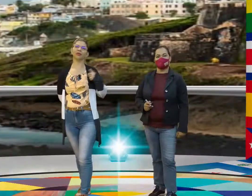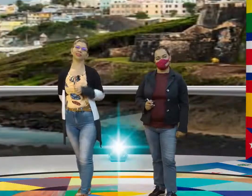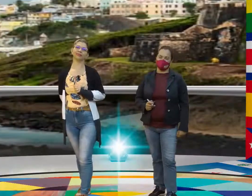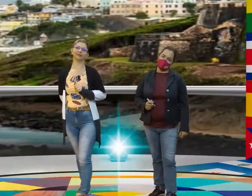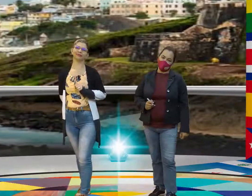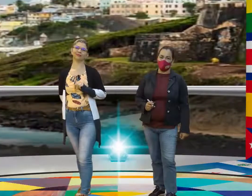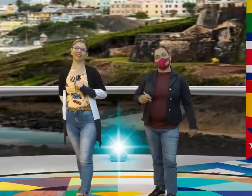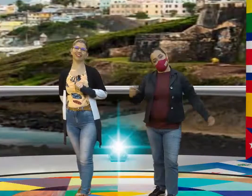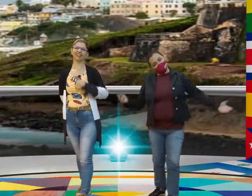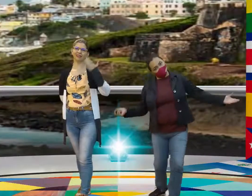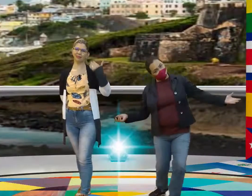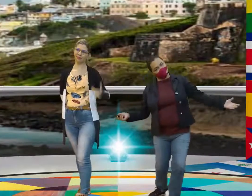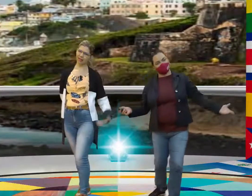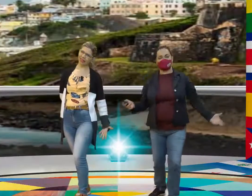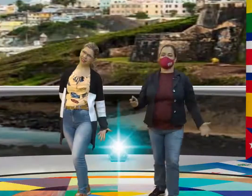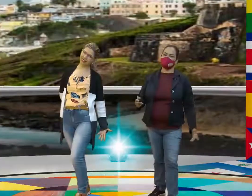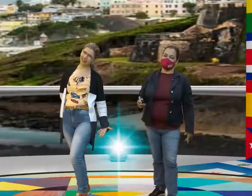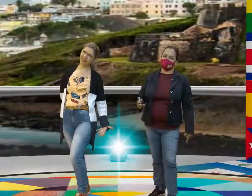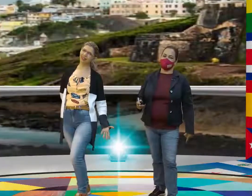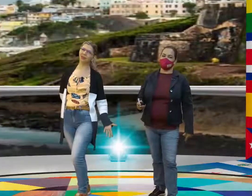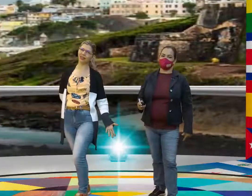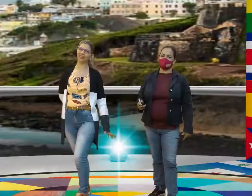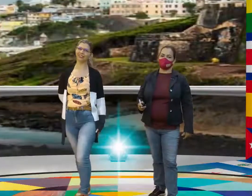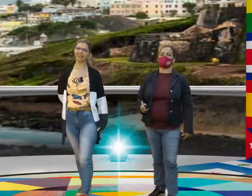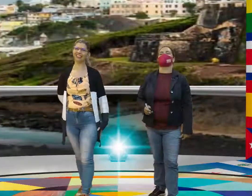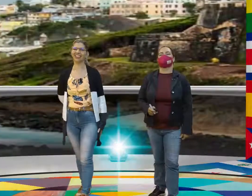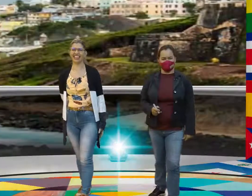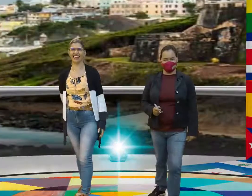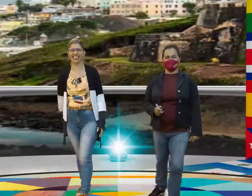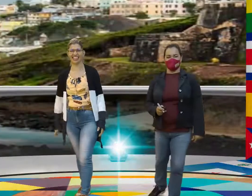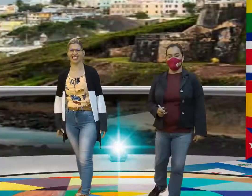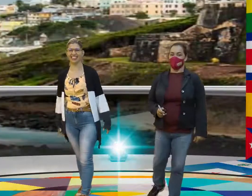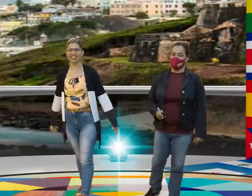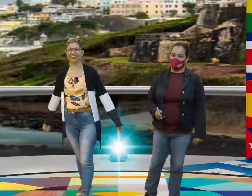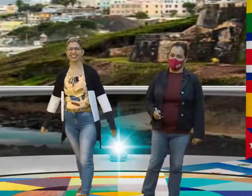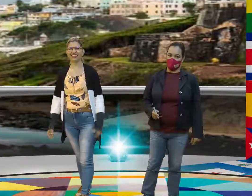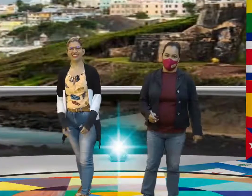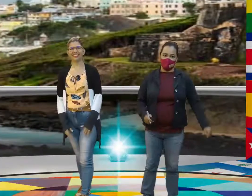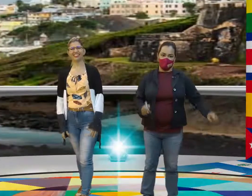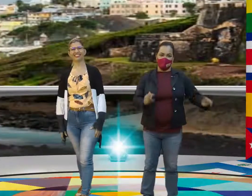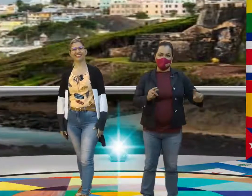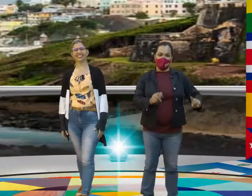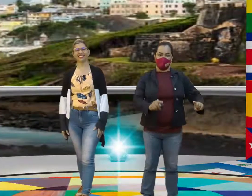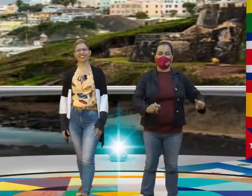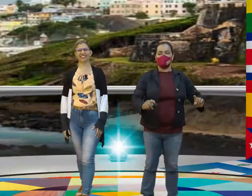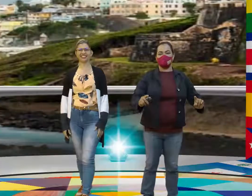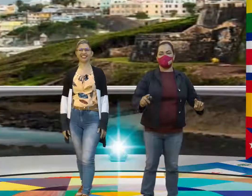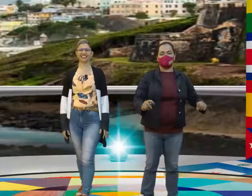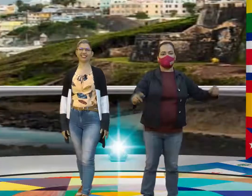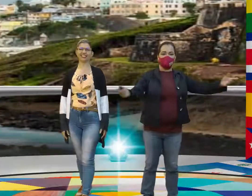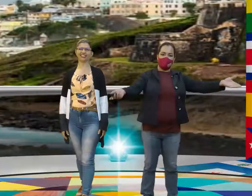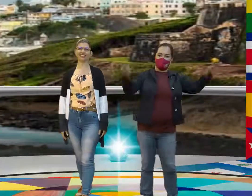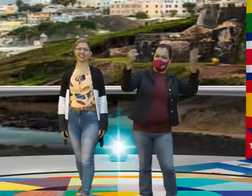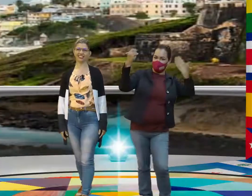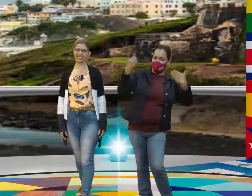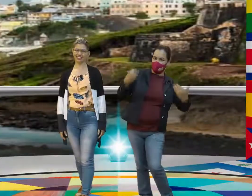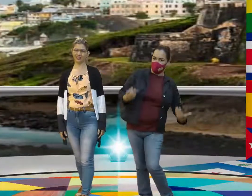e morena. Eu, Tainá. Belas e eu, Aila. Então, quando tiver lá, Tainá